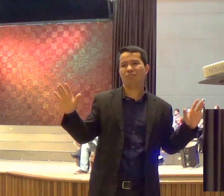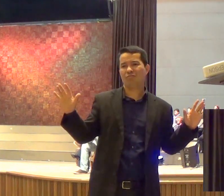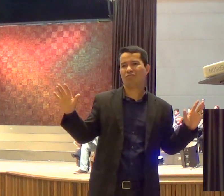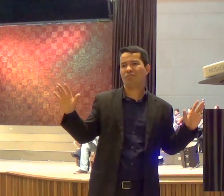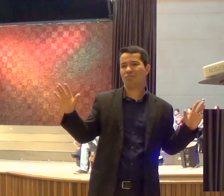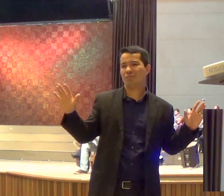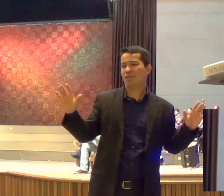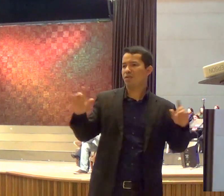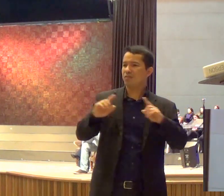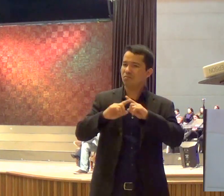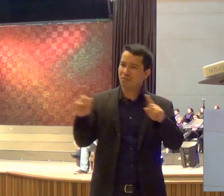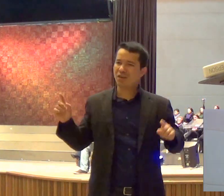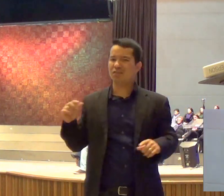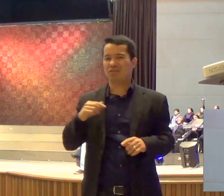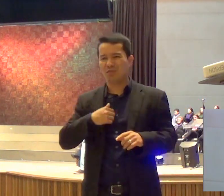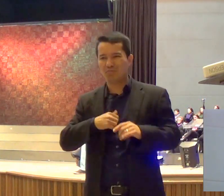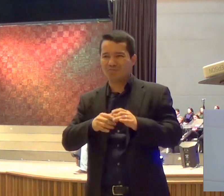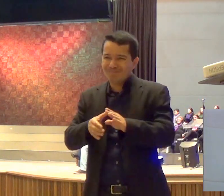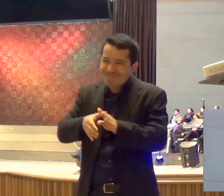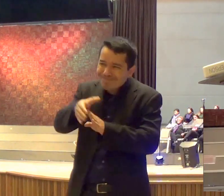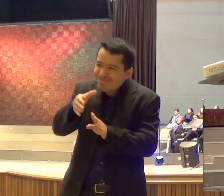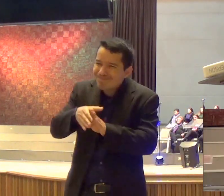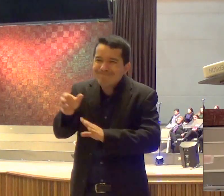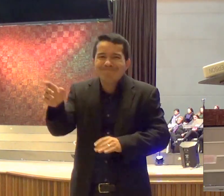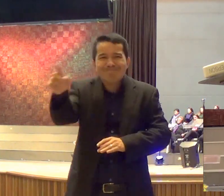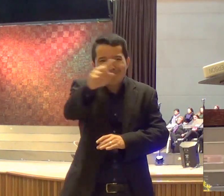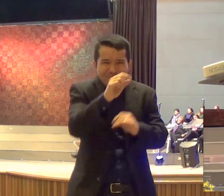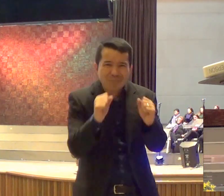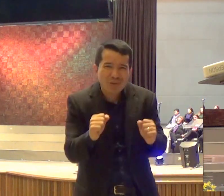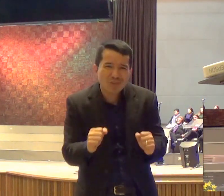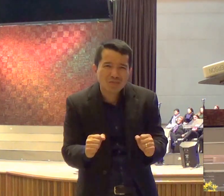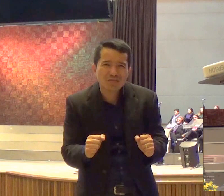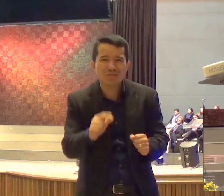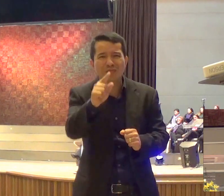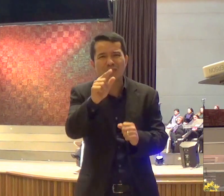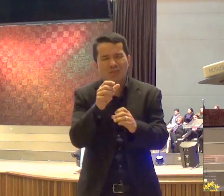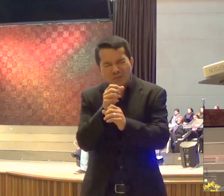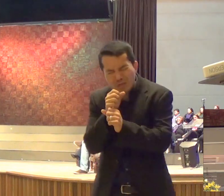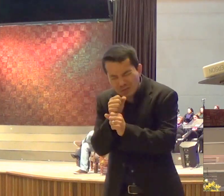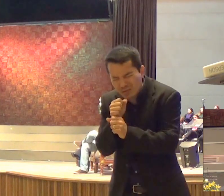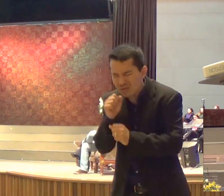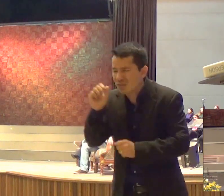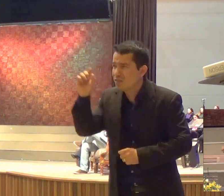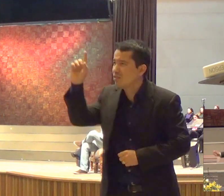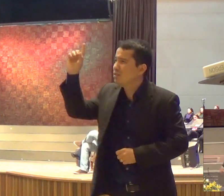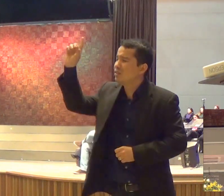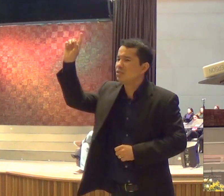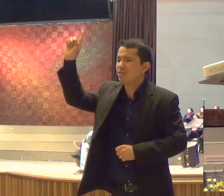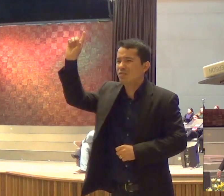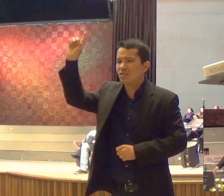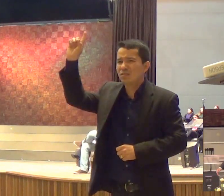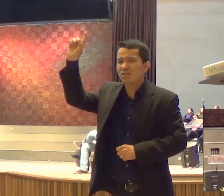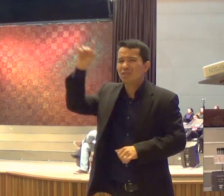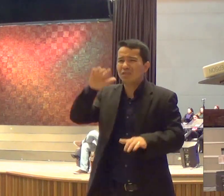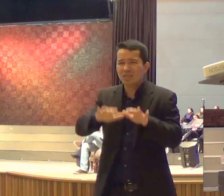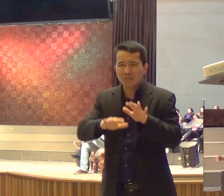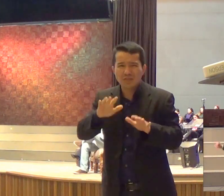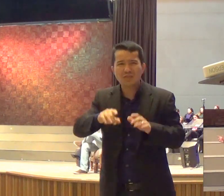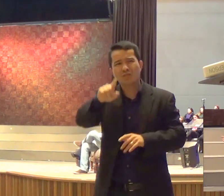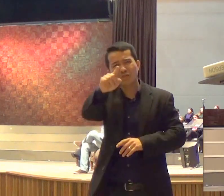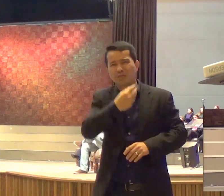do Salmo que diz aquietai você saber que eu sou Deus de repente você tá numa agitação